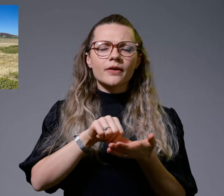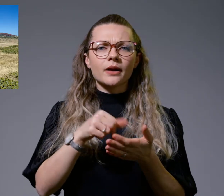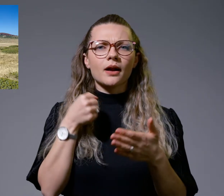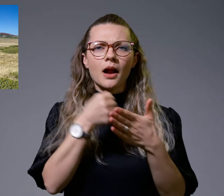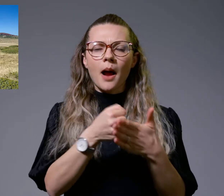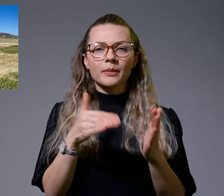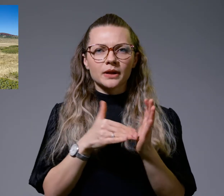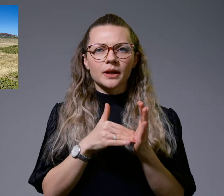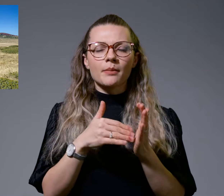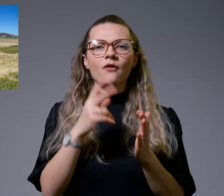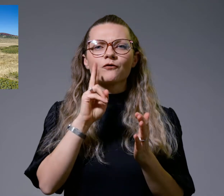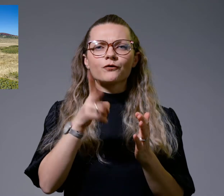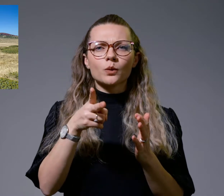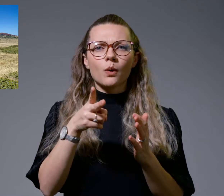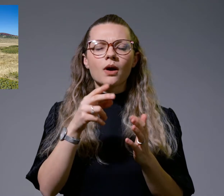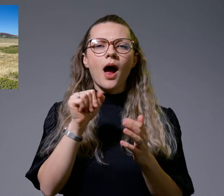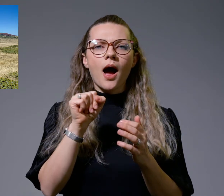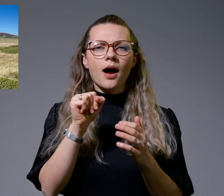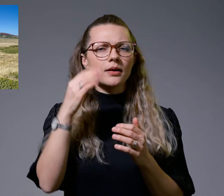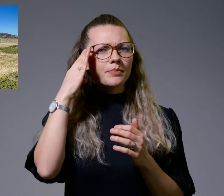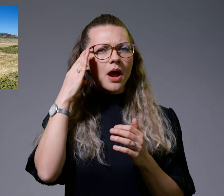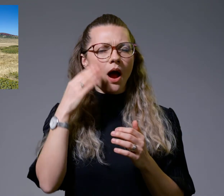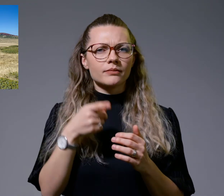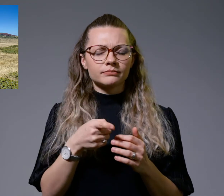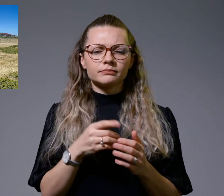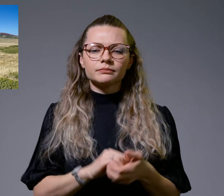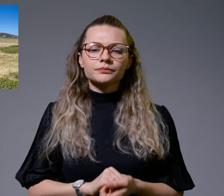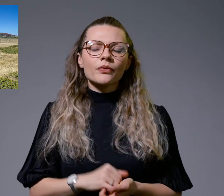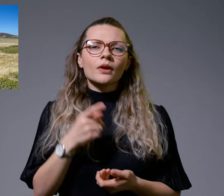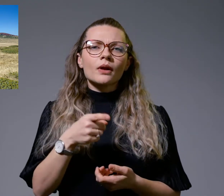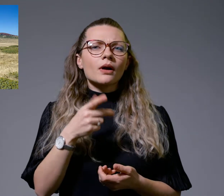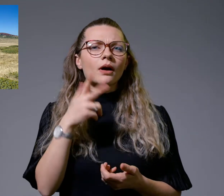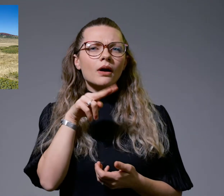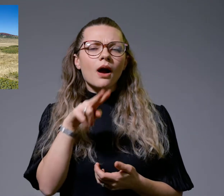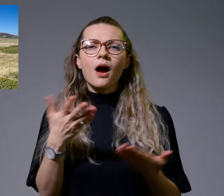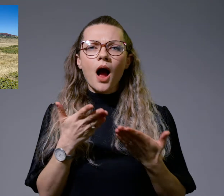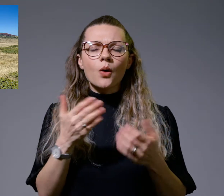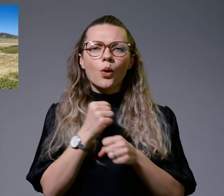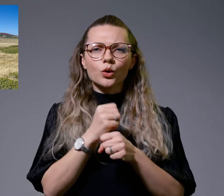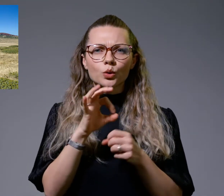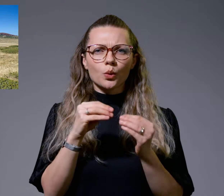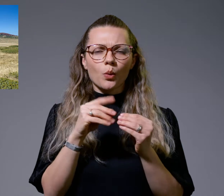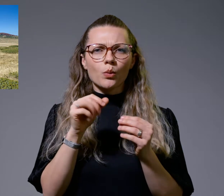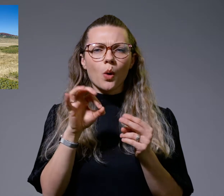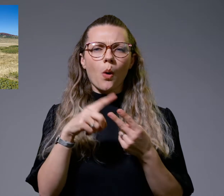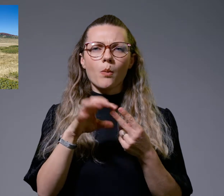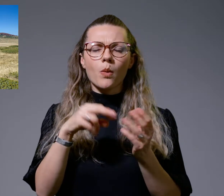на втората армија. Со оглед на тоа дека Доброполе е на надморска висина